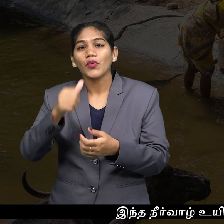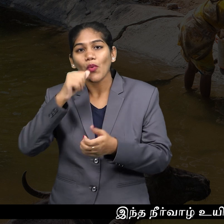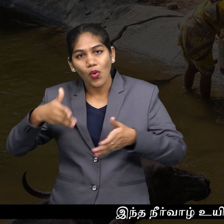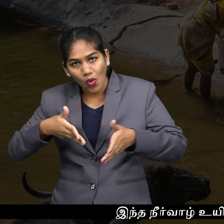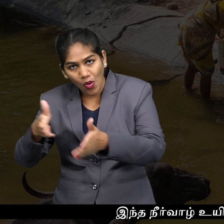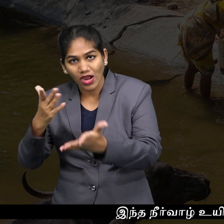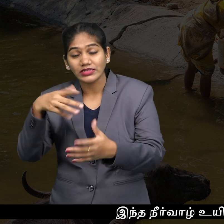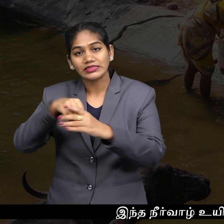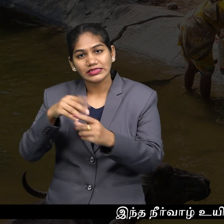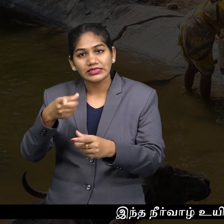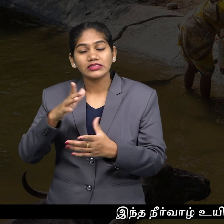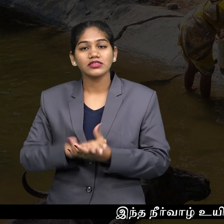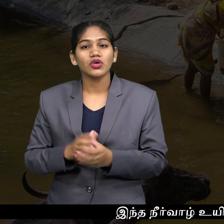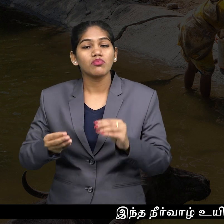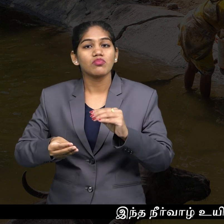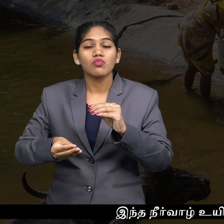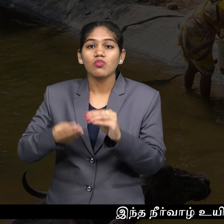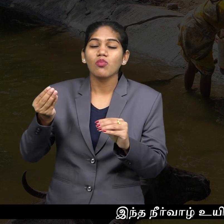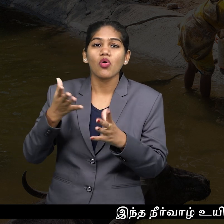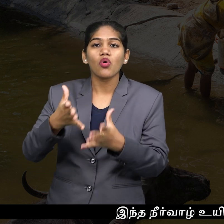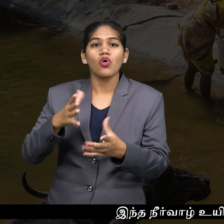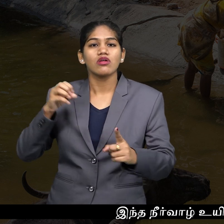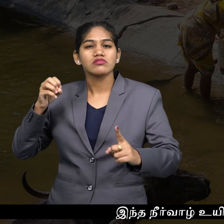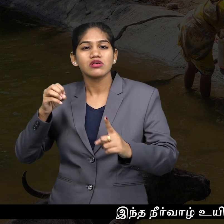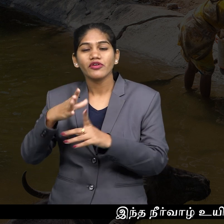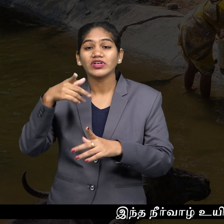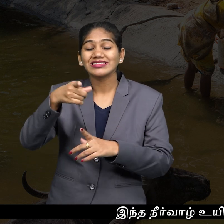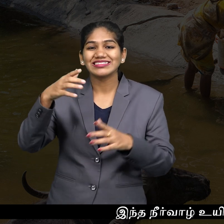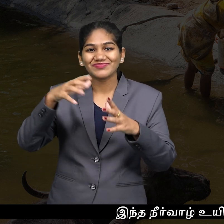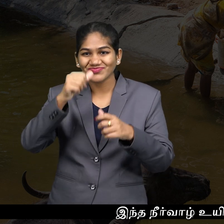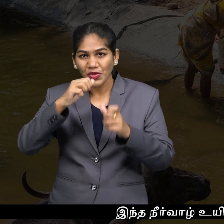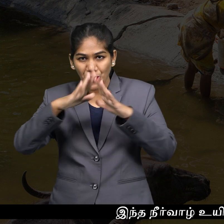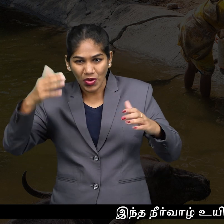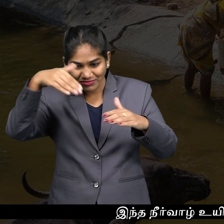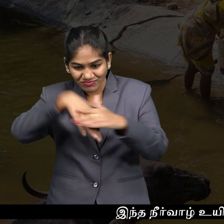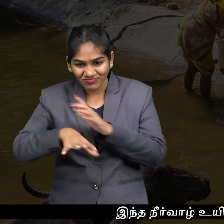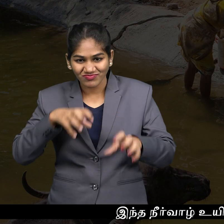இந்த நீர்வாழ் உயிரினங்களை மோசமாக பாதிக்கும்.